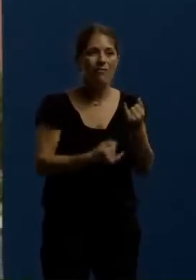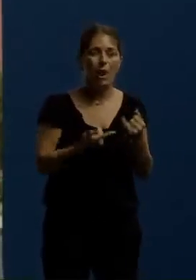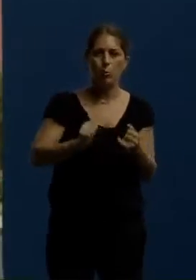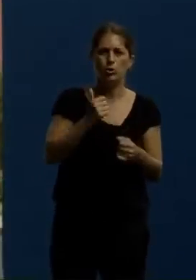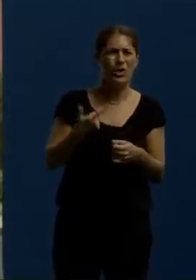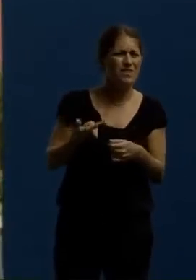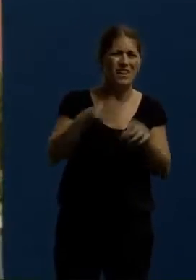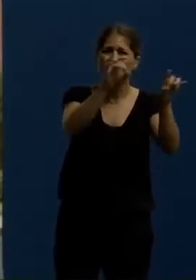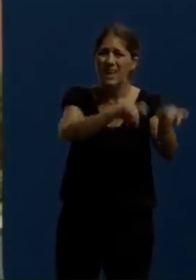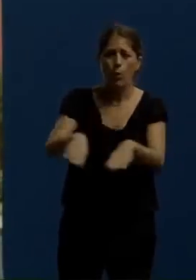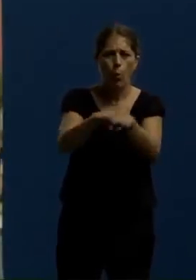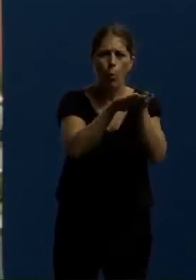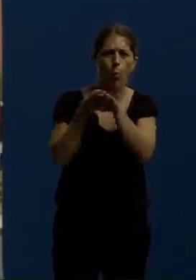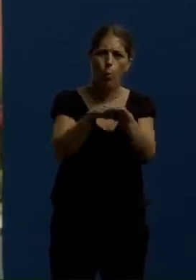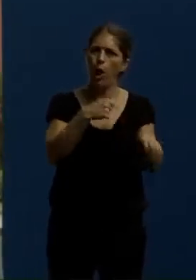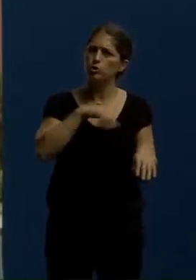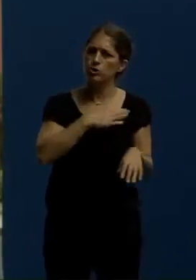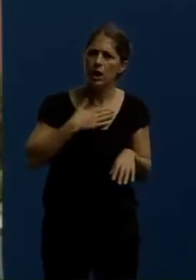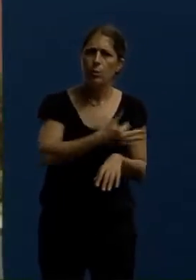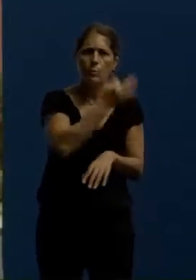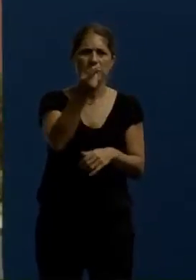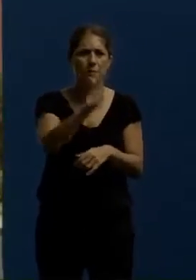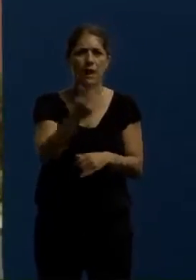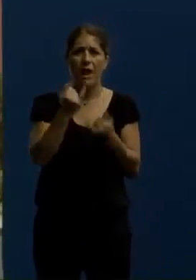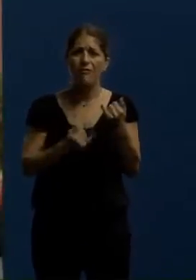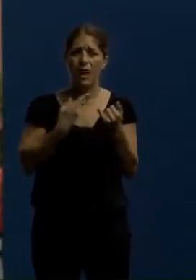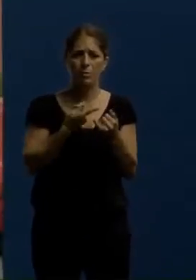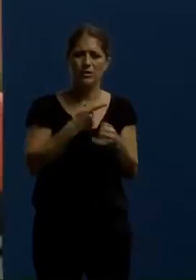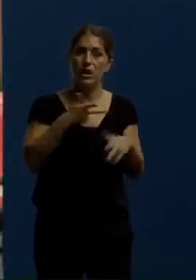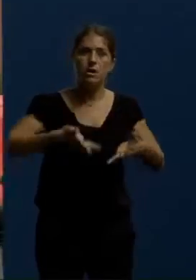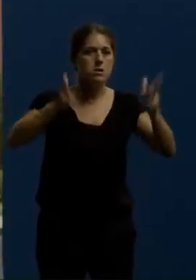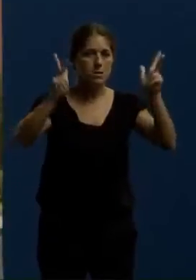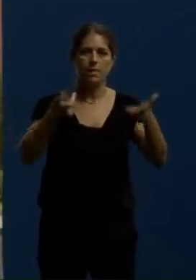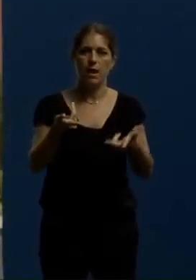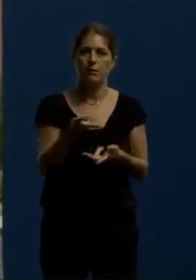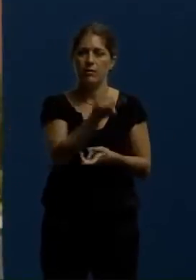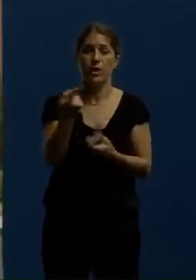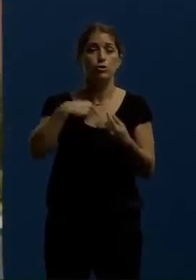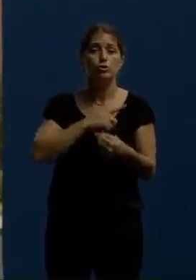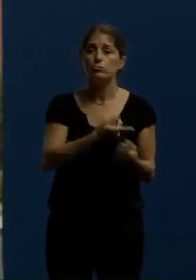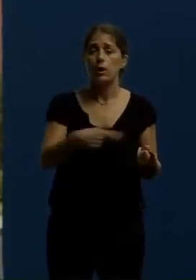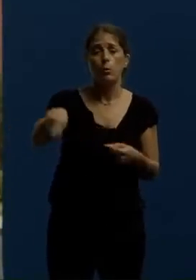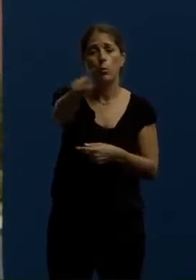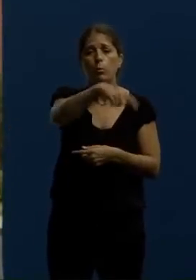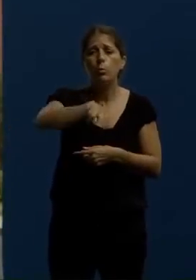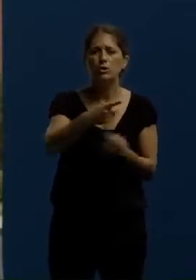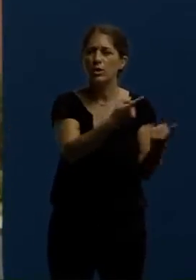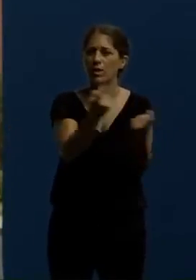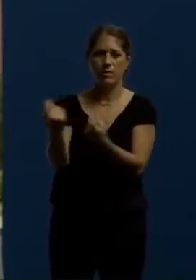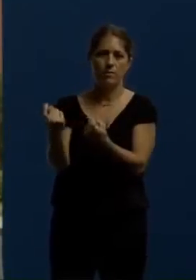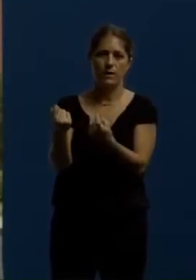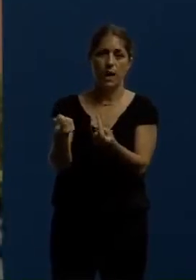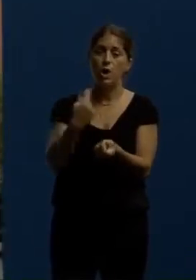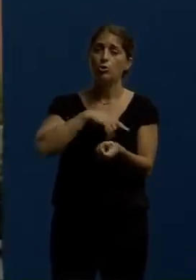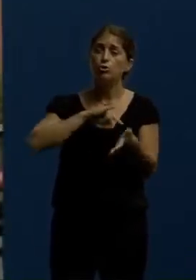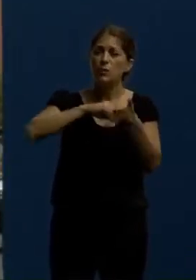mundo teña a capacidade de vivir con liberdade dentro do seu propio país. E por iso precisamos vos a todas e a todos vos. Queremos facer non un